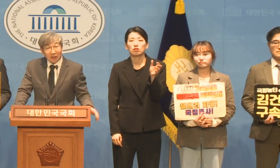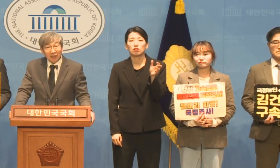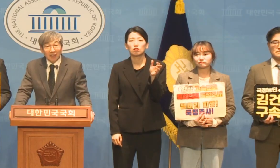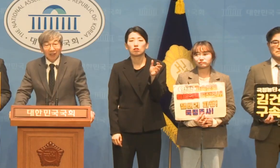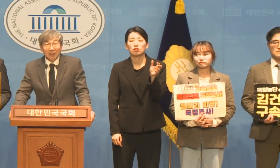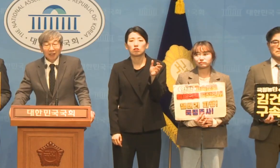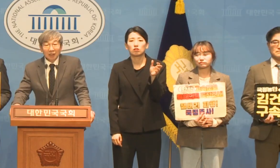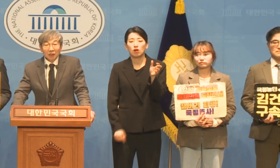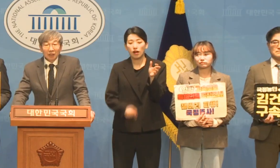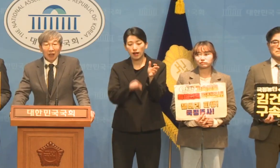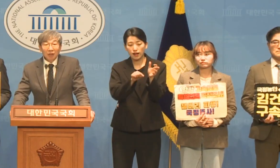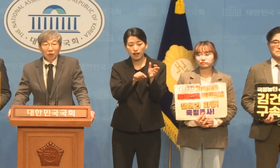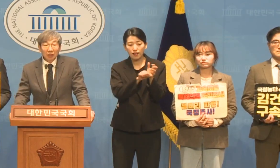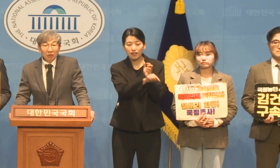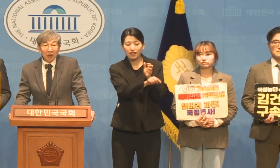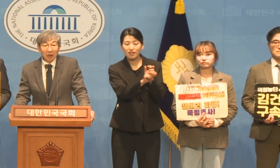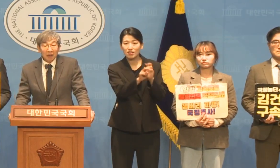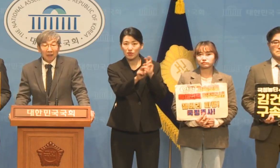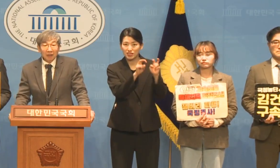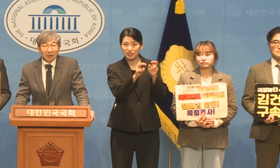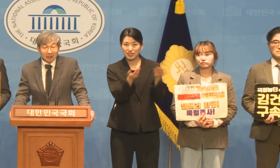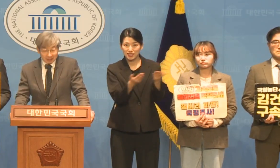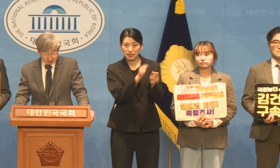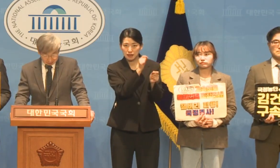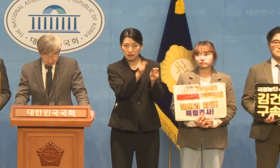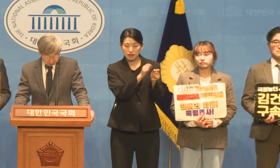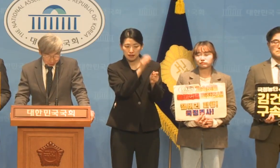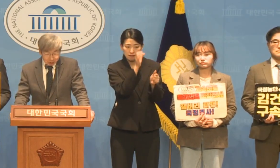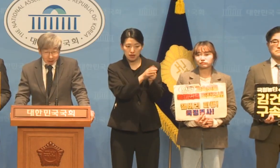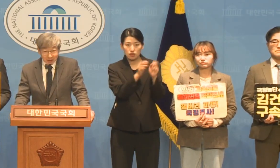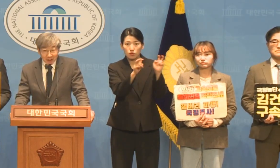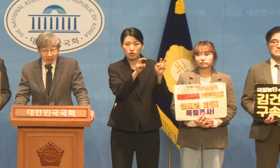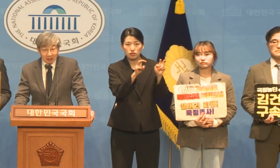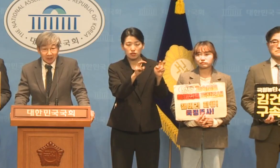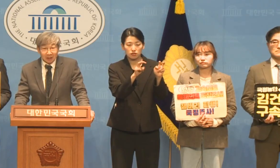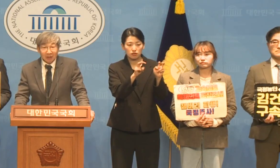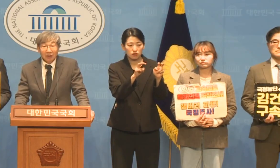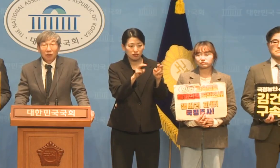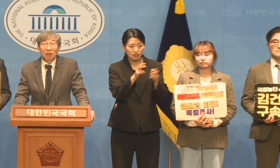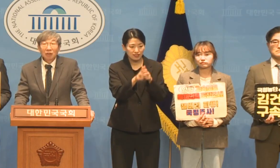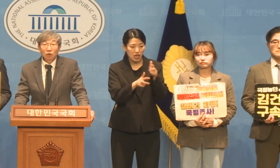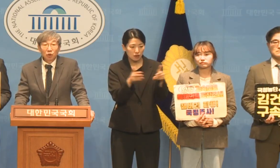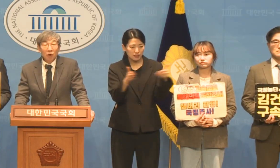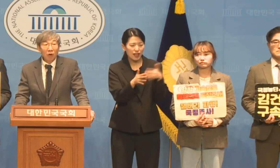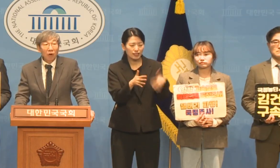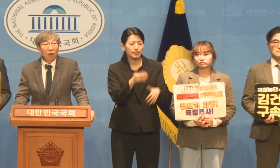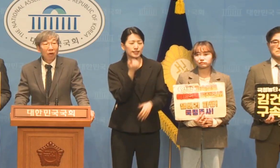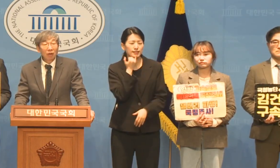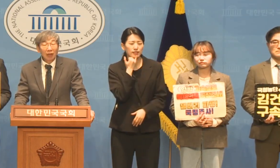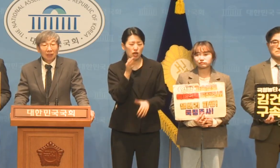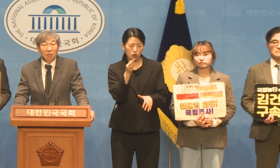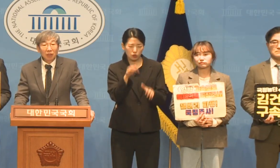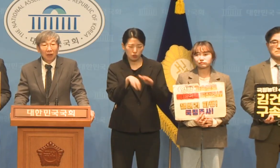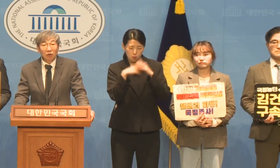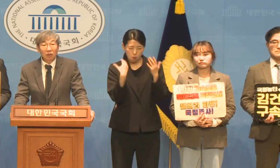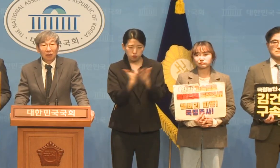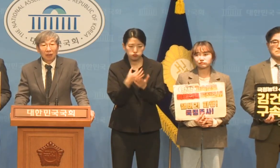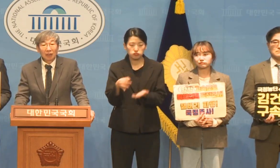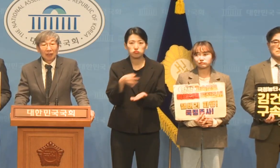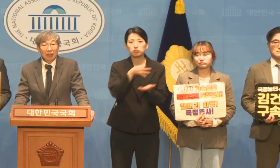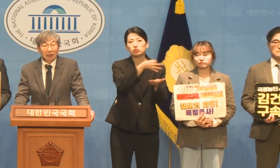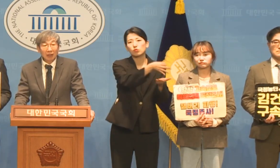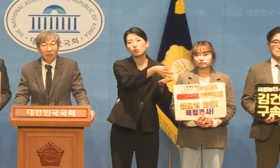용역 대금 지급에 이어서 주요 핵심